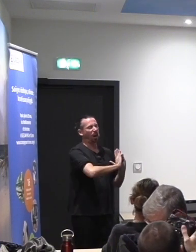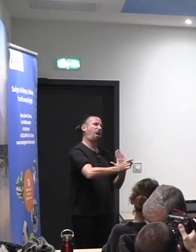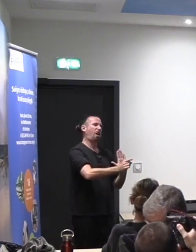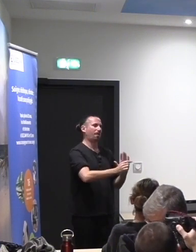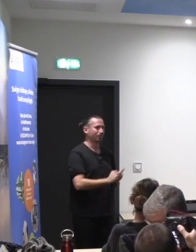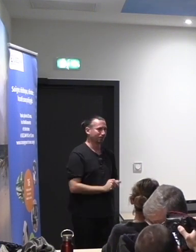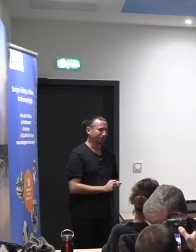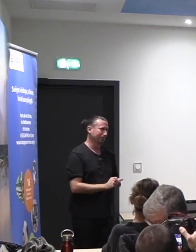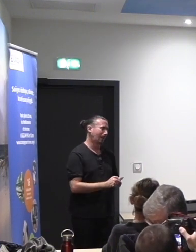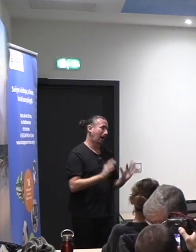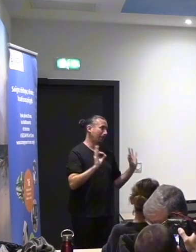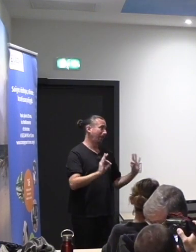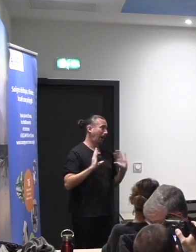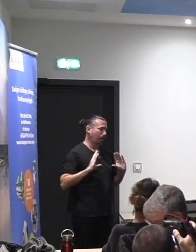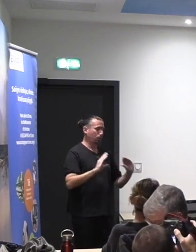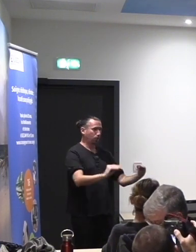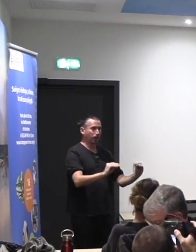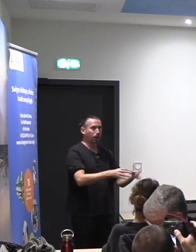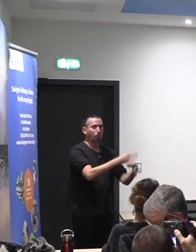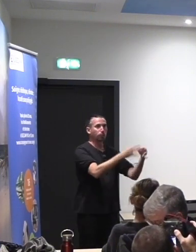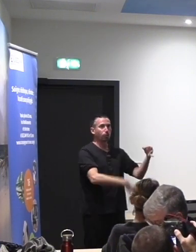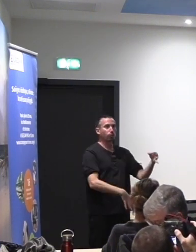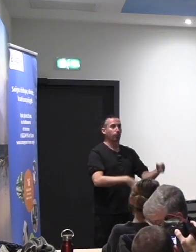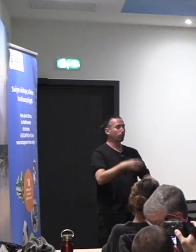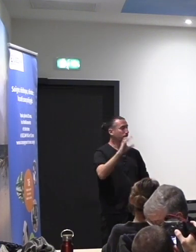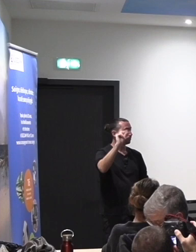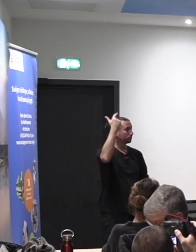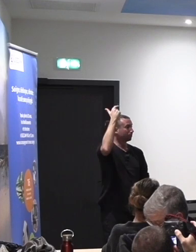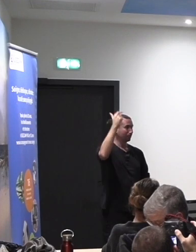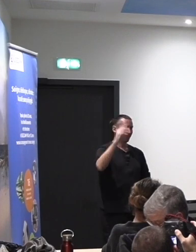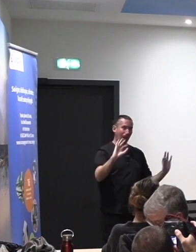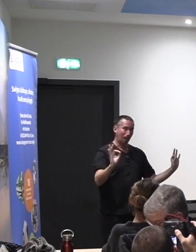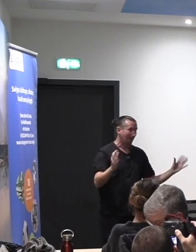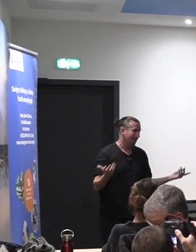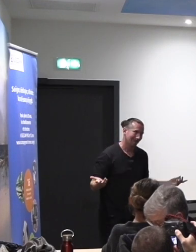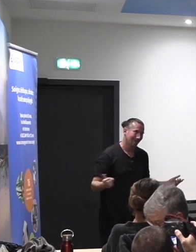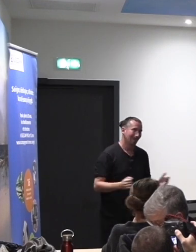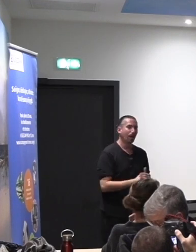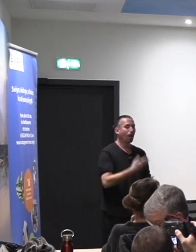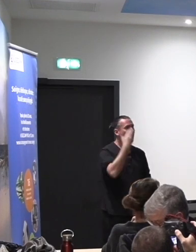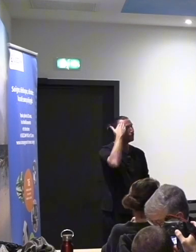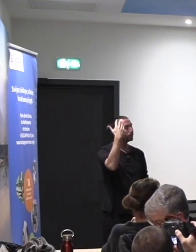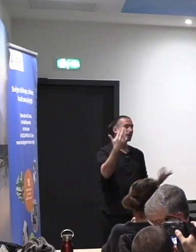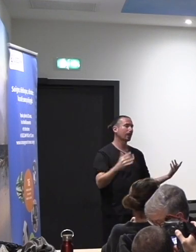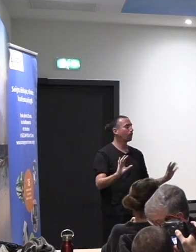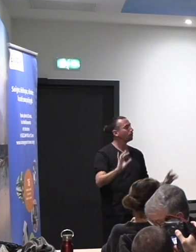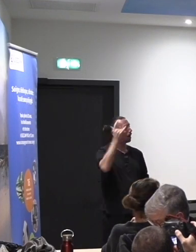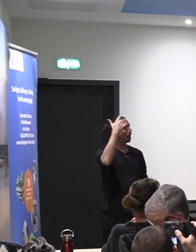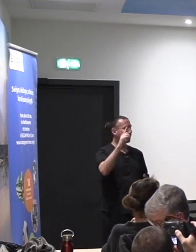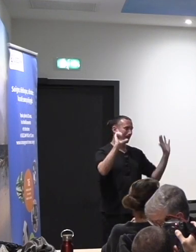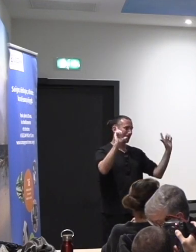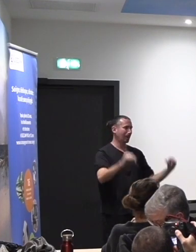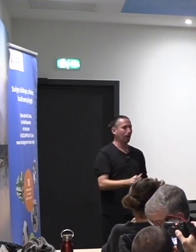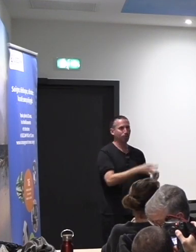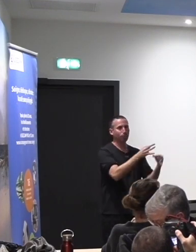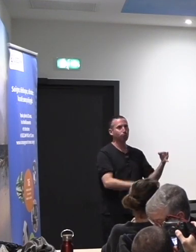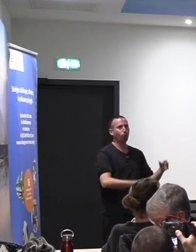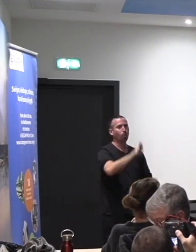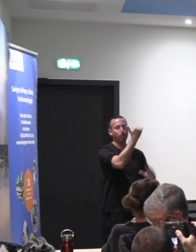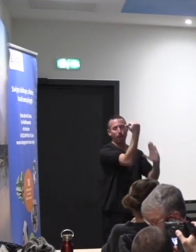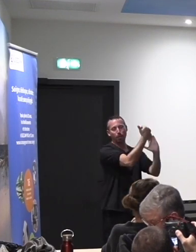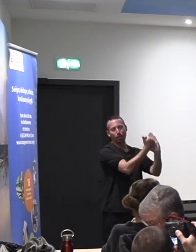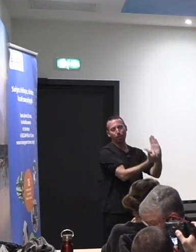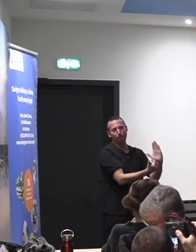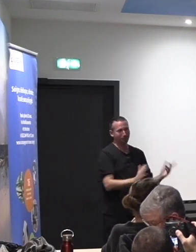La réalité, c'est qu'on n'a pas de solution toute faite. Sinon, on ferait une loi en disant premièrement, deuxièmement, troisièmement, voilà ce qu'il faut faire. Donc, on